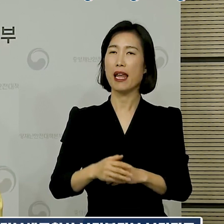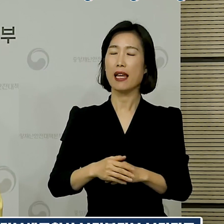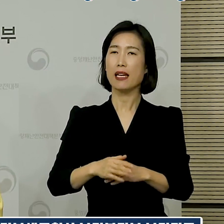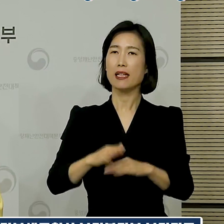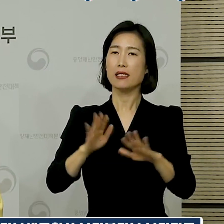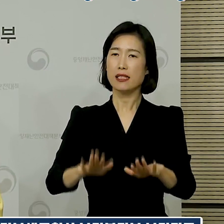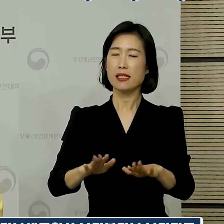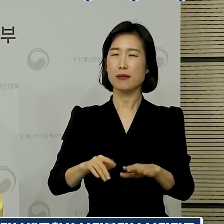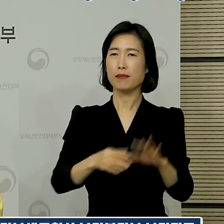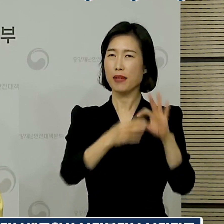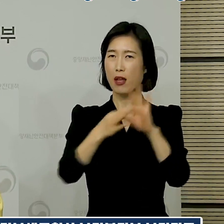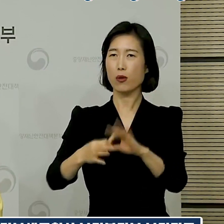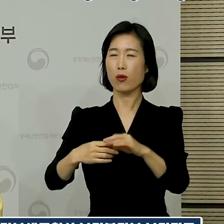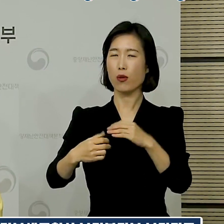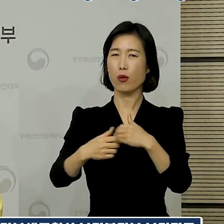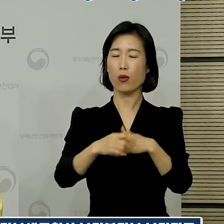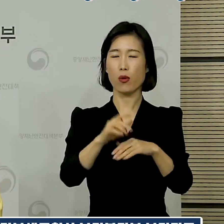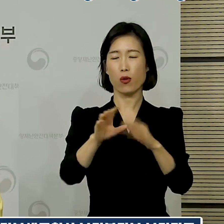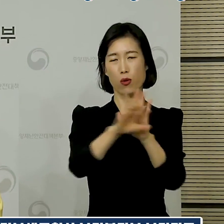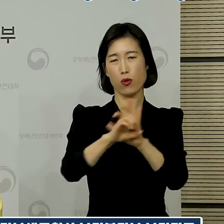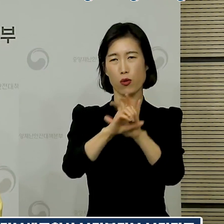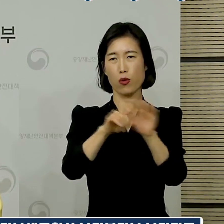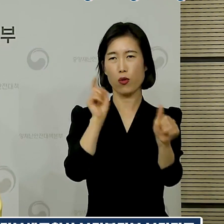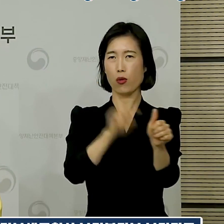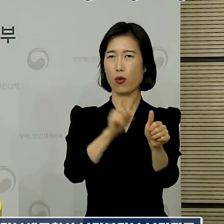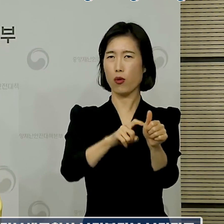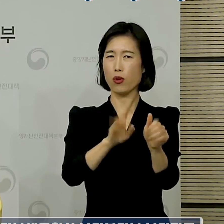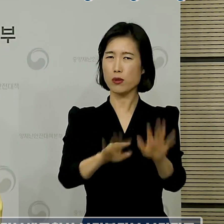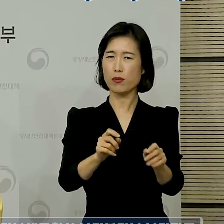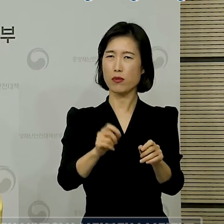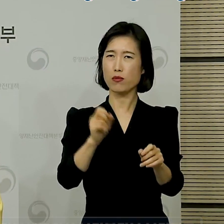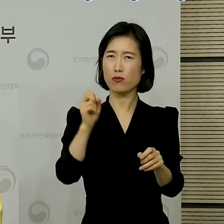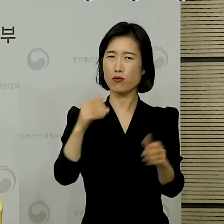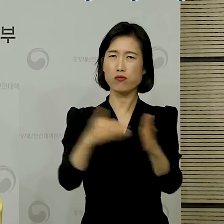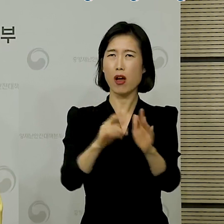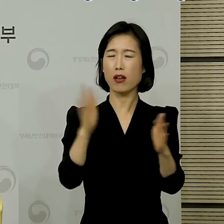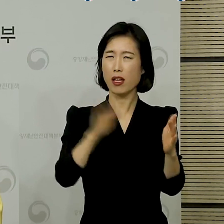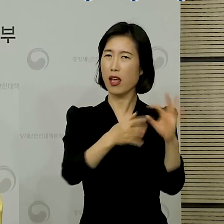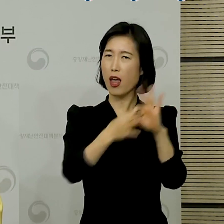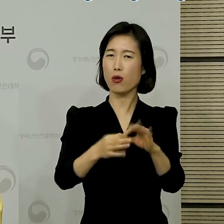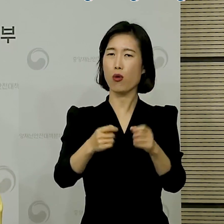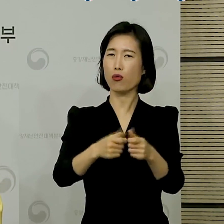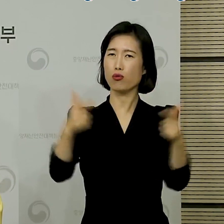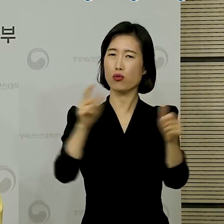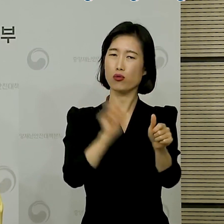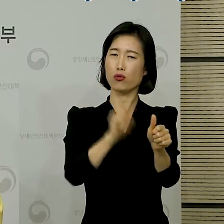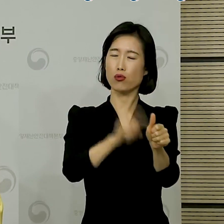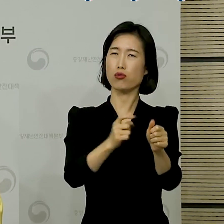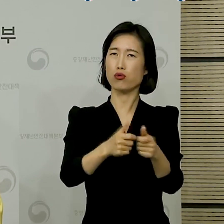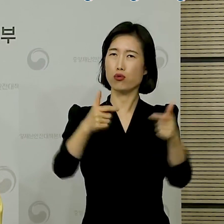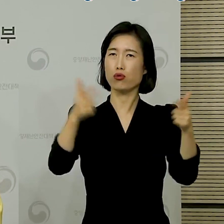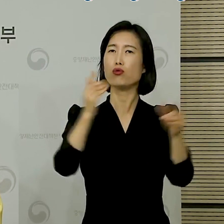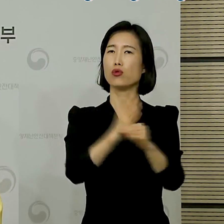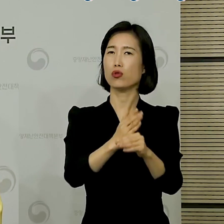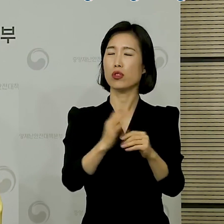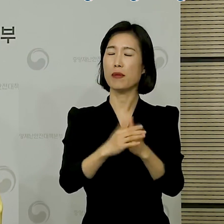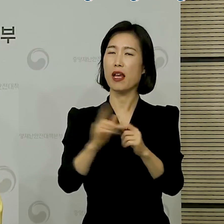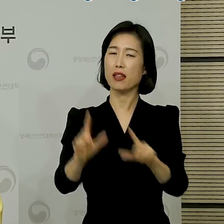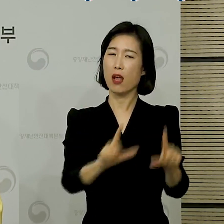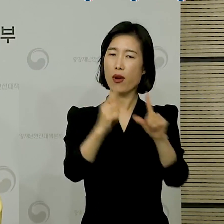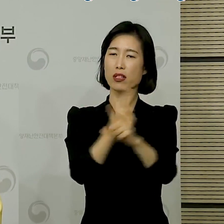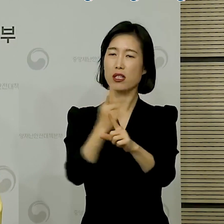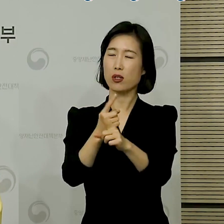현장에서 계속해서 확진자들이 산발적으로 발생을 하고 있습니다. 또 많은 어떤 생활치료 시설